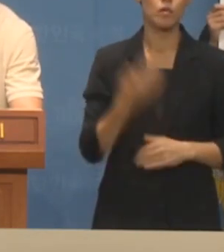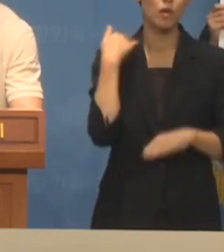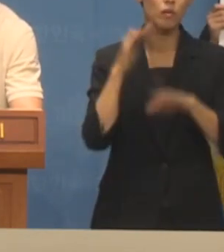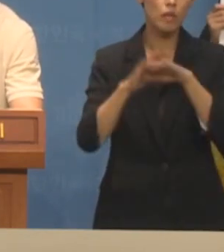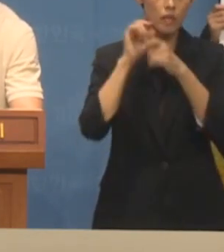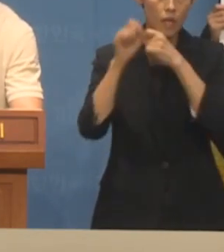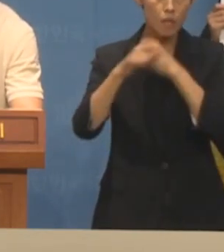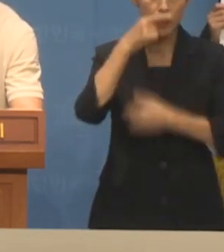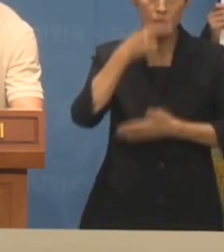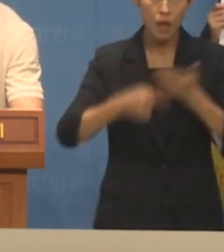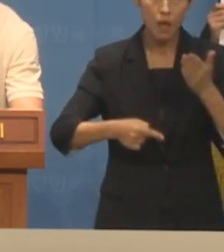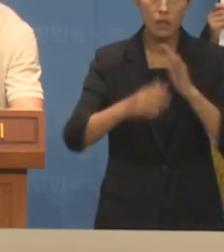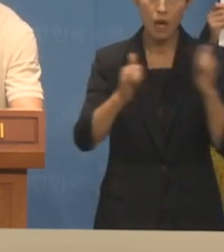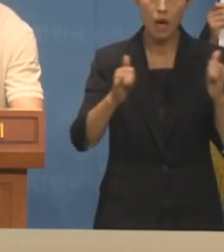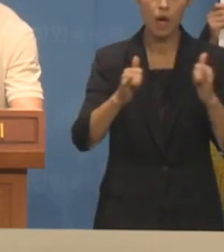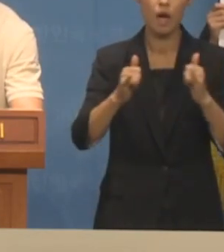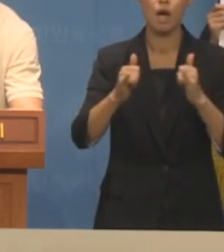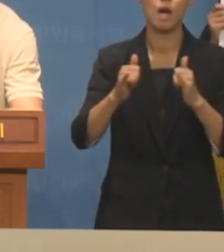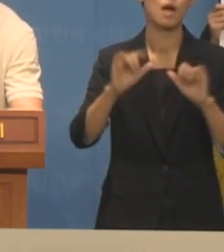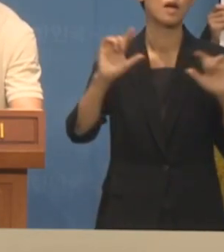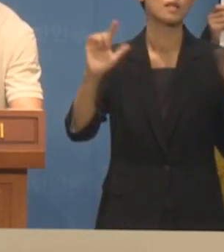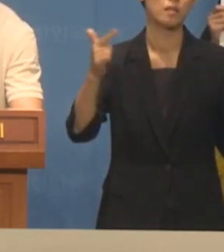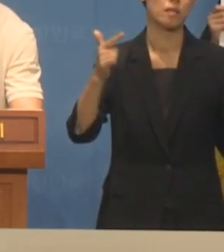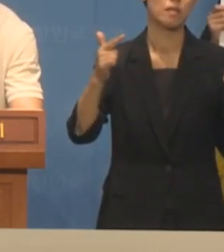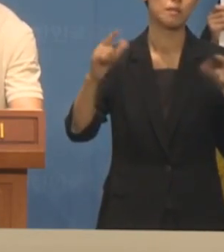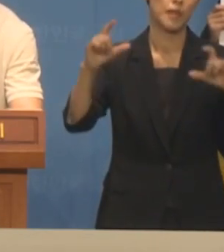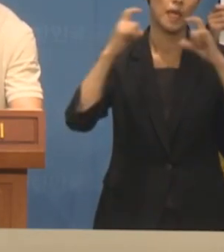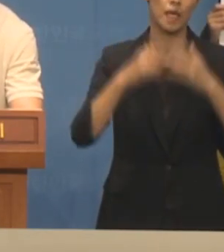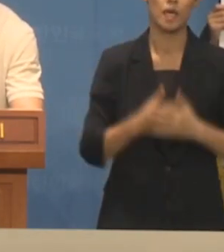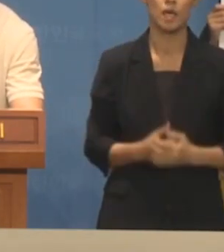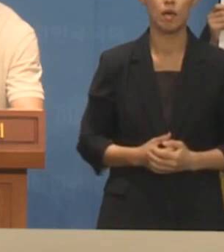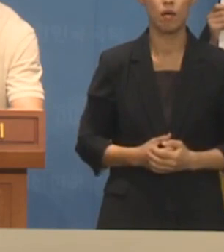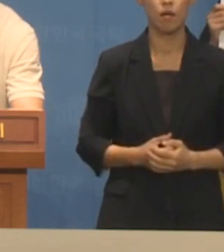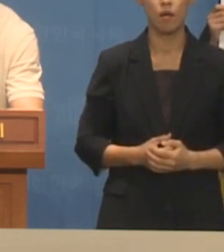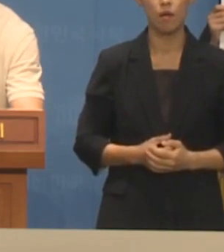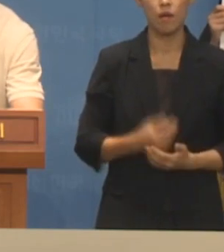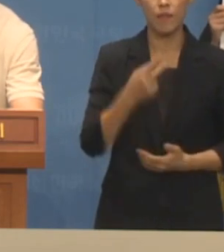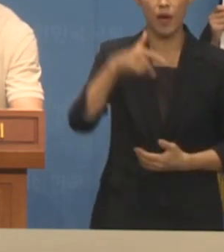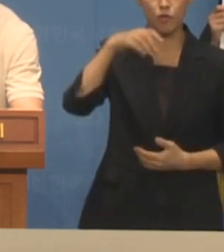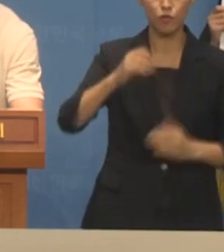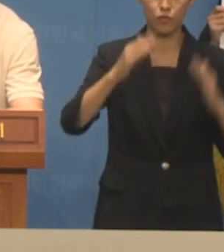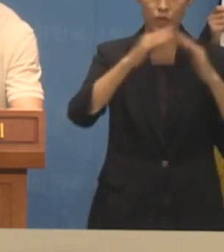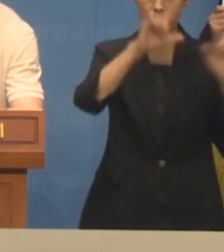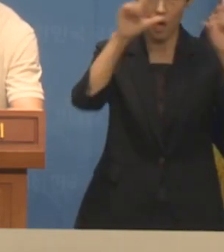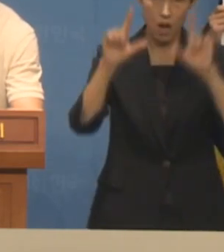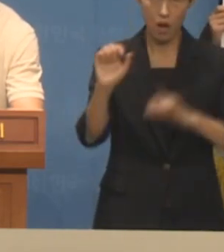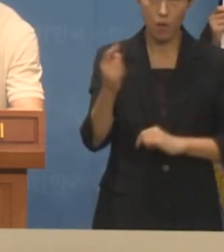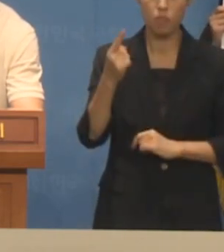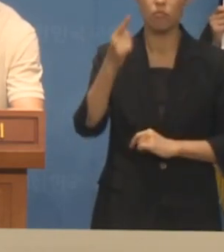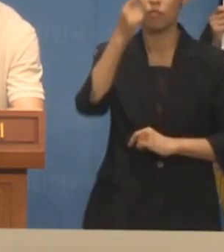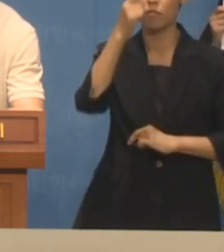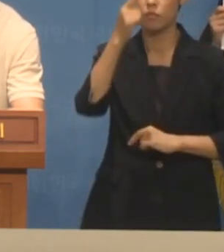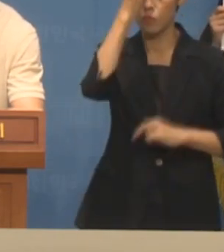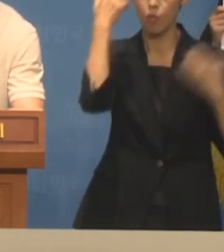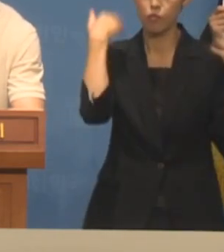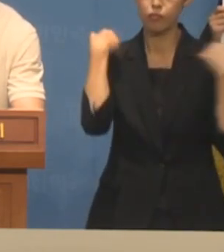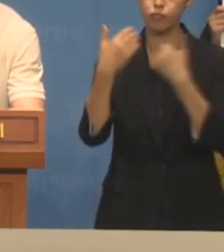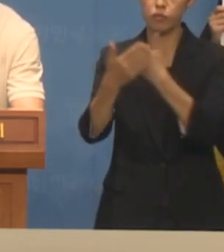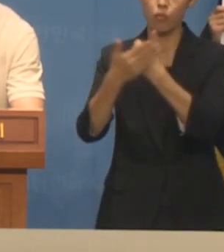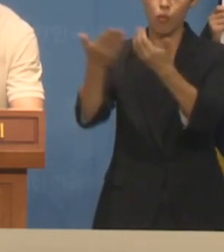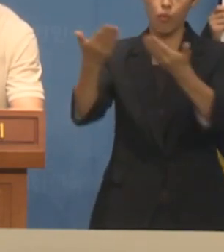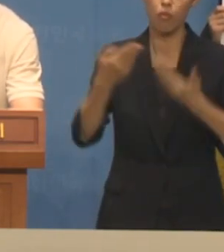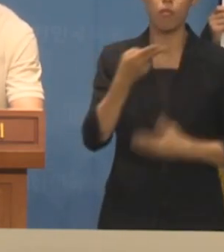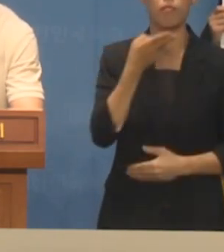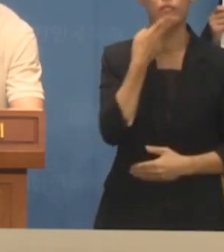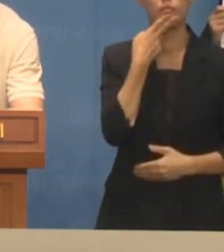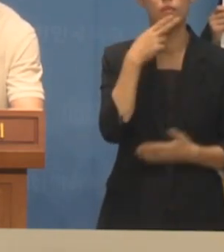겁니다. 그런데 다중주택 그리고 근린생활시설이라는 이유로 국가에서 진행하고 있는 지원 정책을 적용받지도